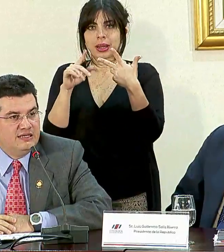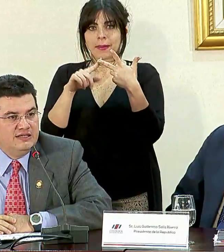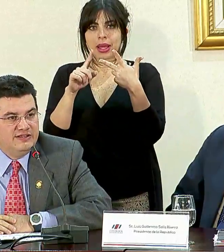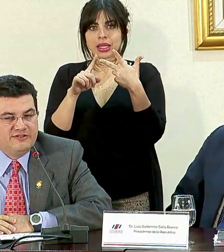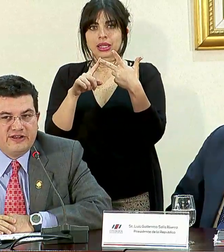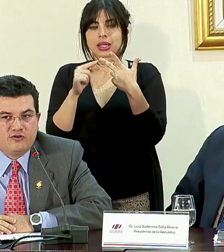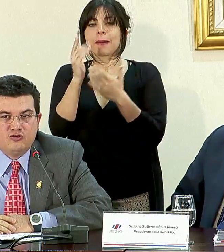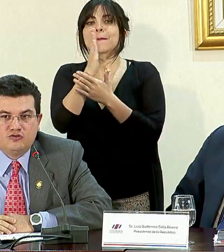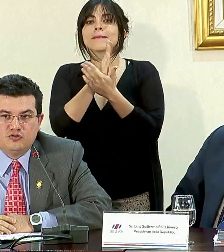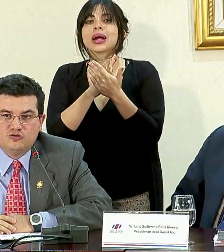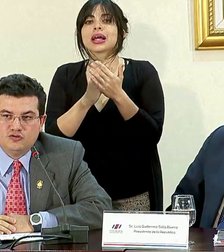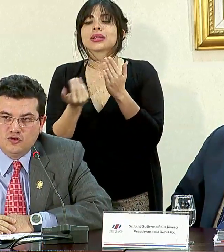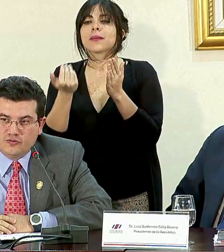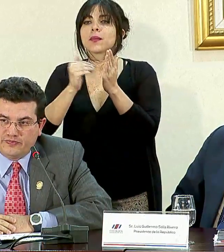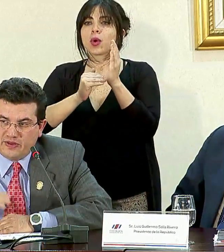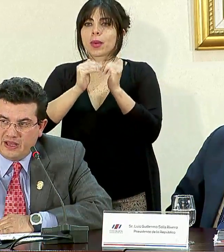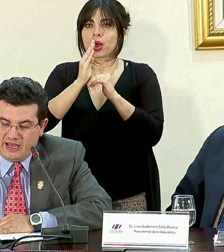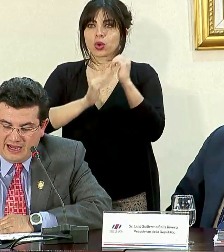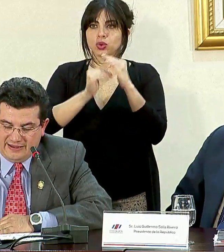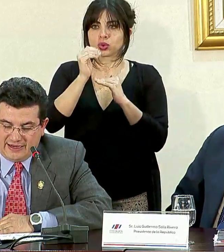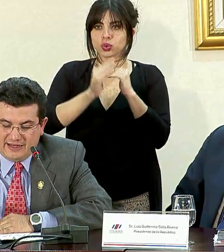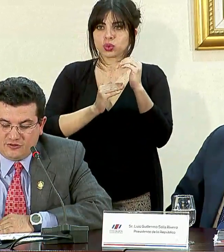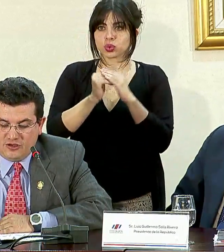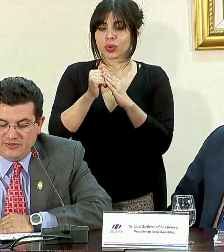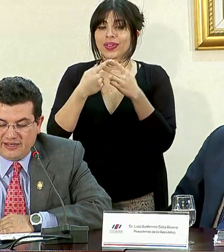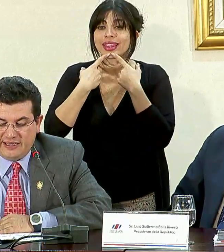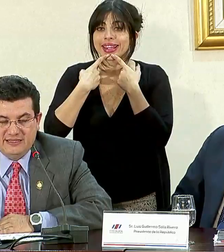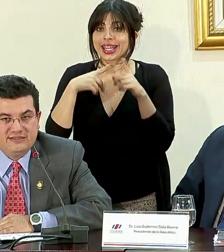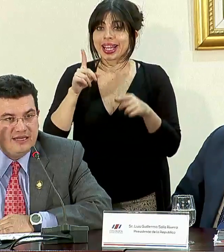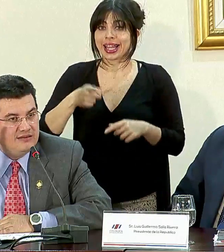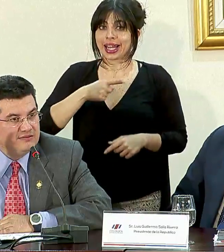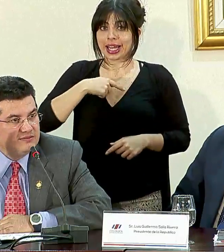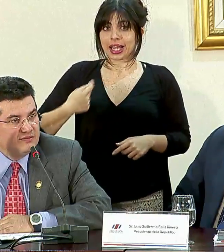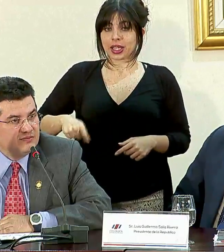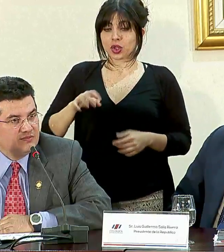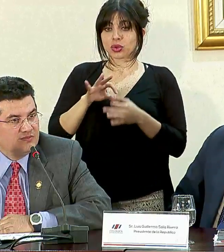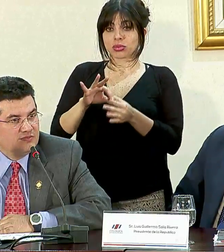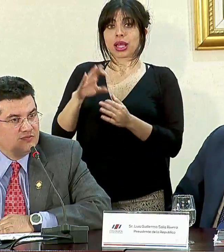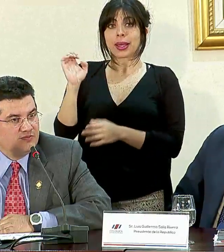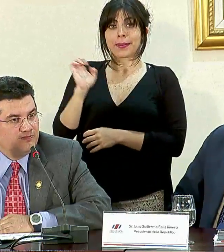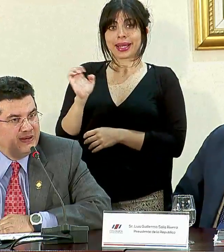fase de reconstrucción. El decreto de emergencia